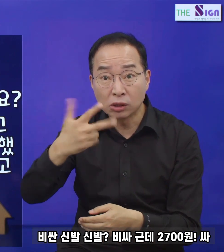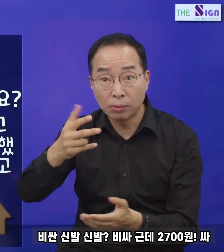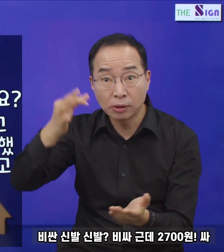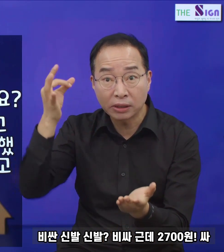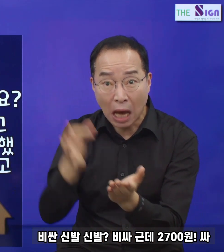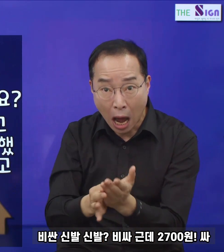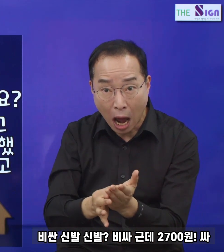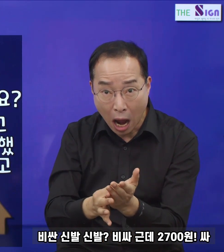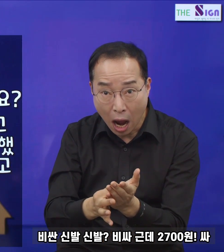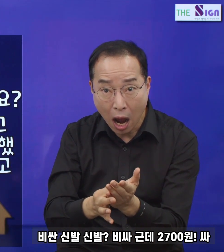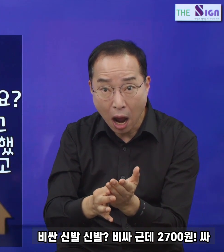2,700원 싸.